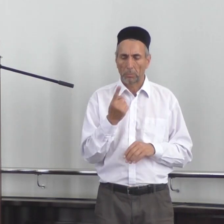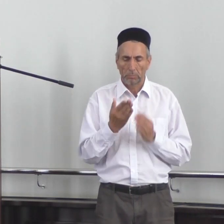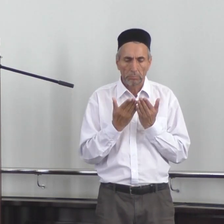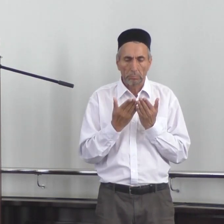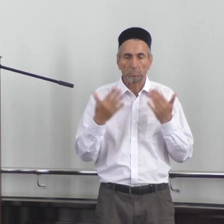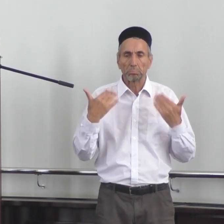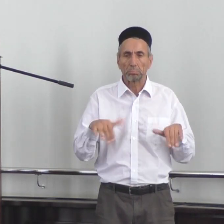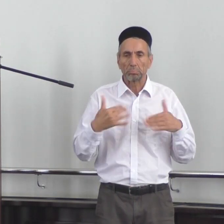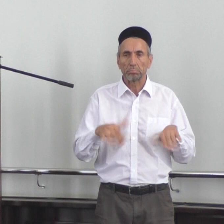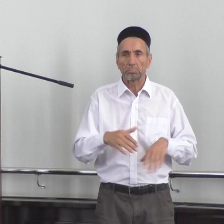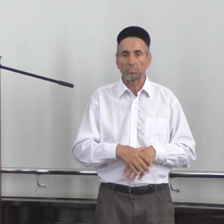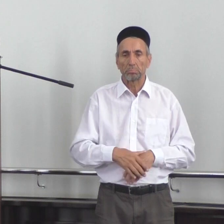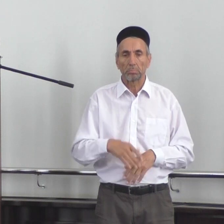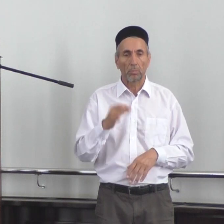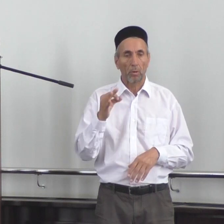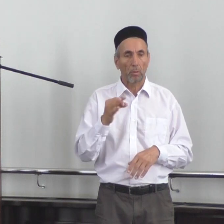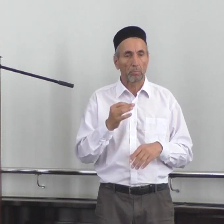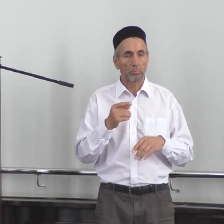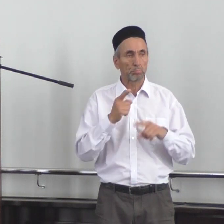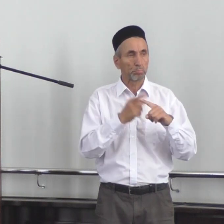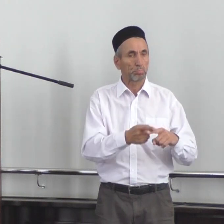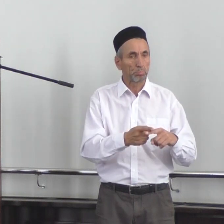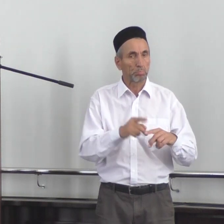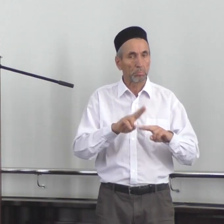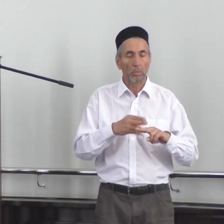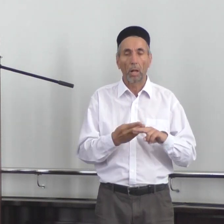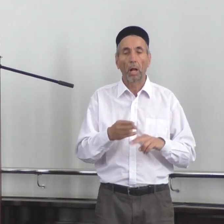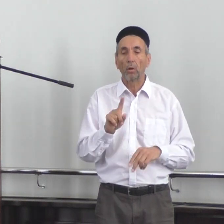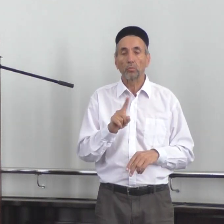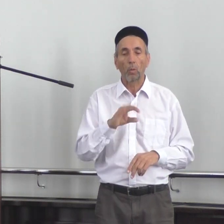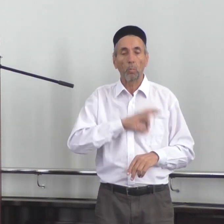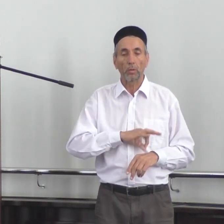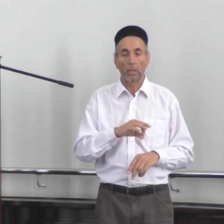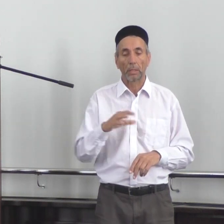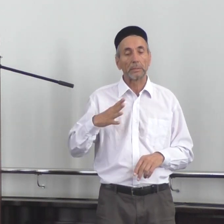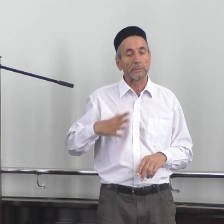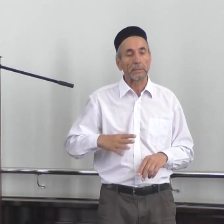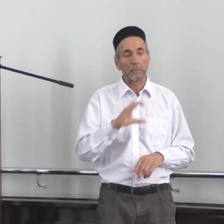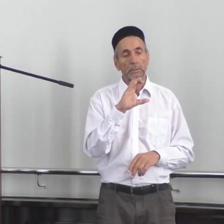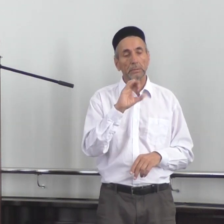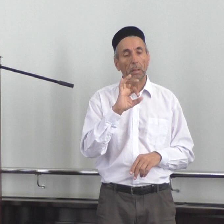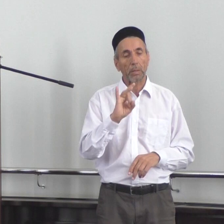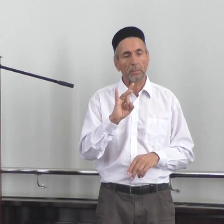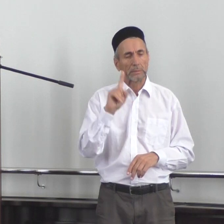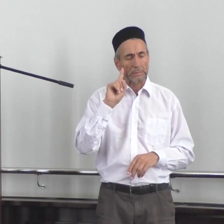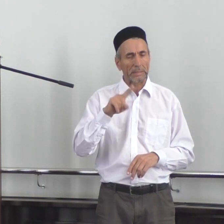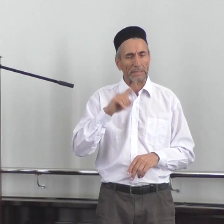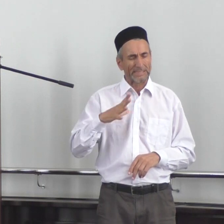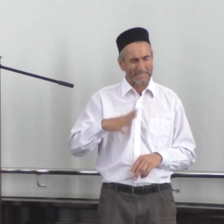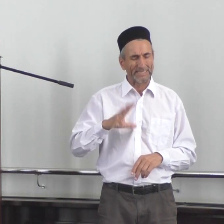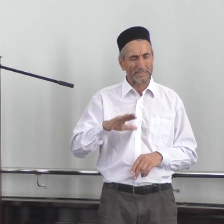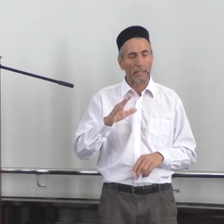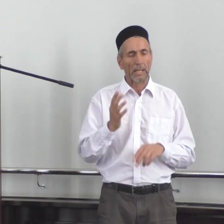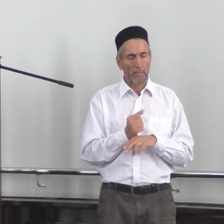битте. Хикмәт. Хикмәте нәрсәдә? Сабыр итә белә вакытында.